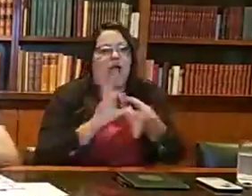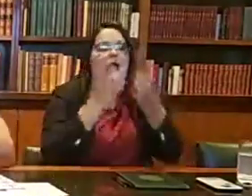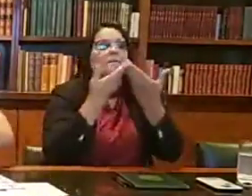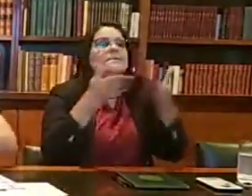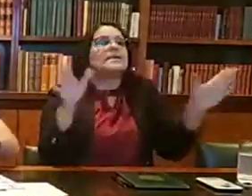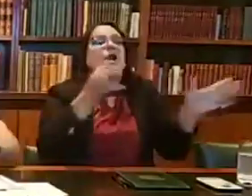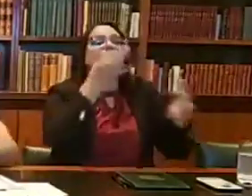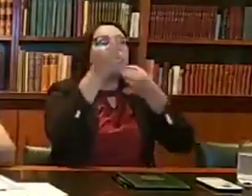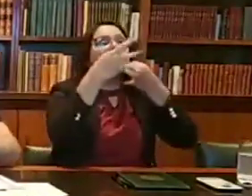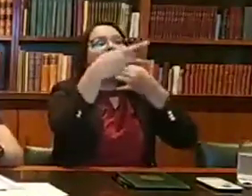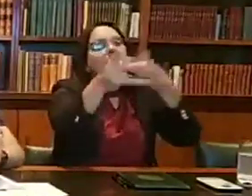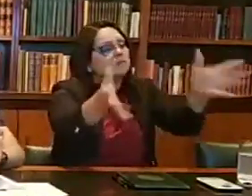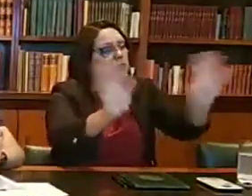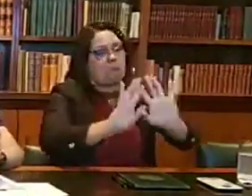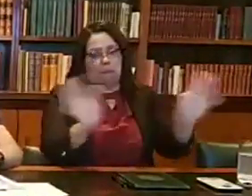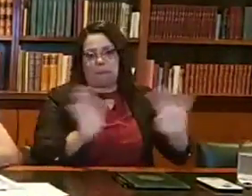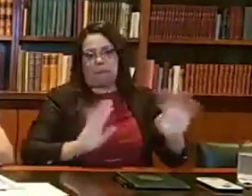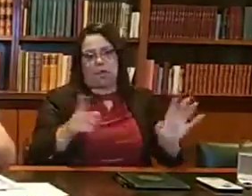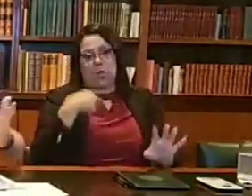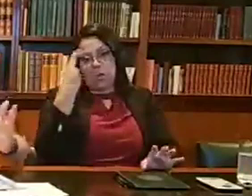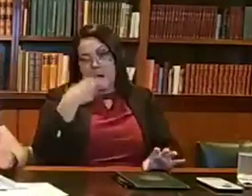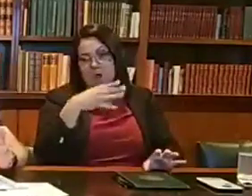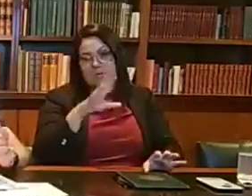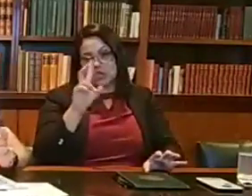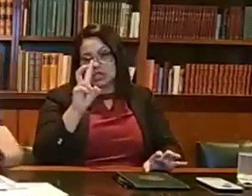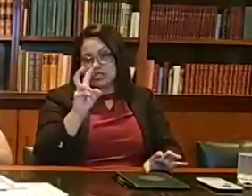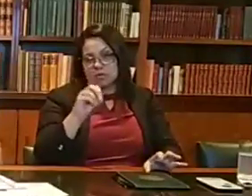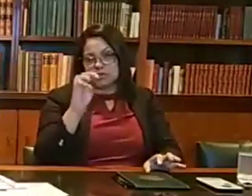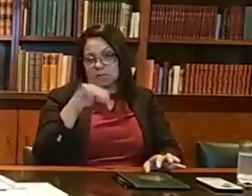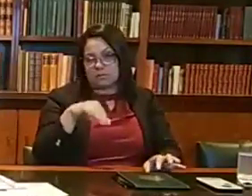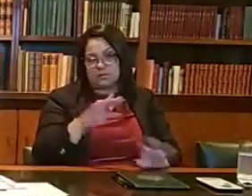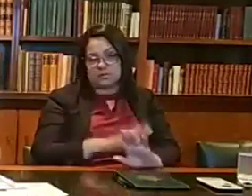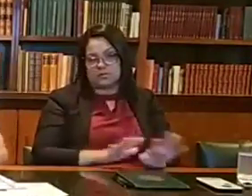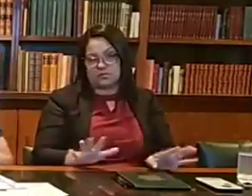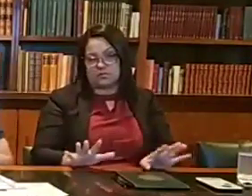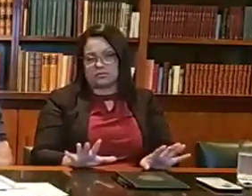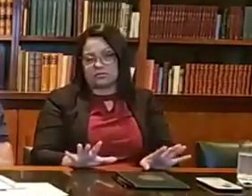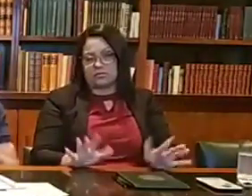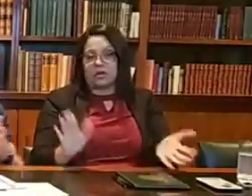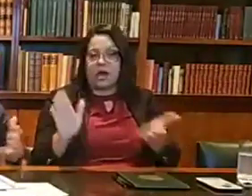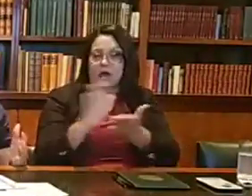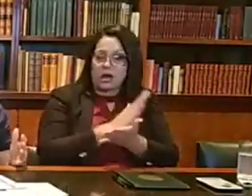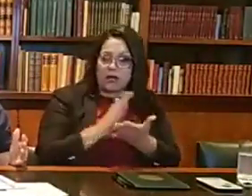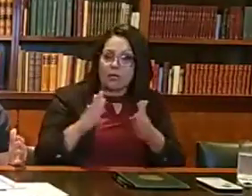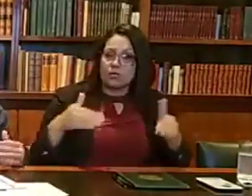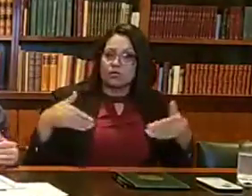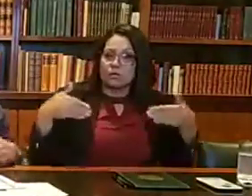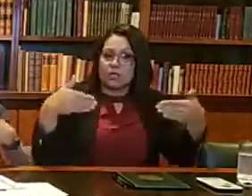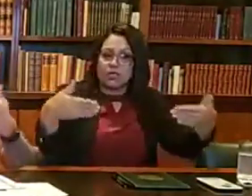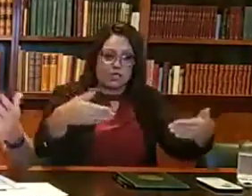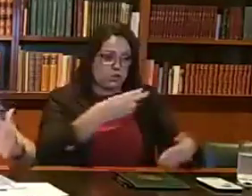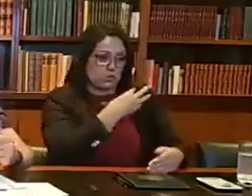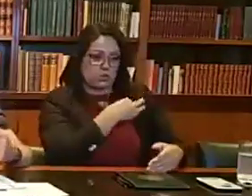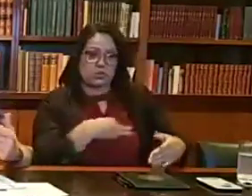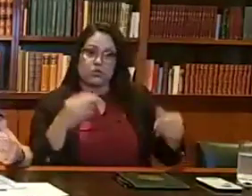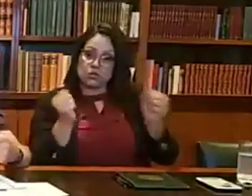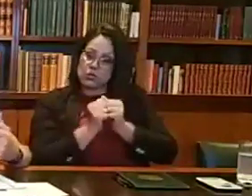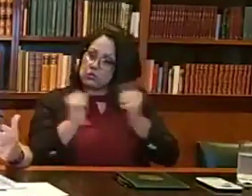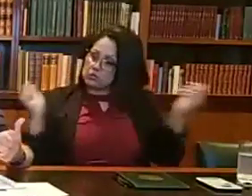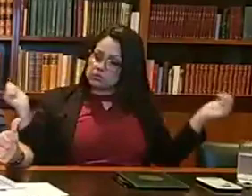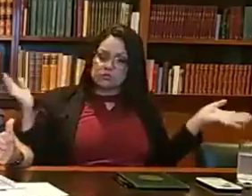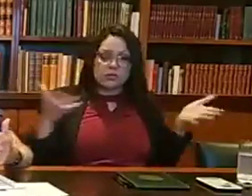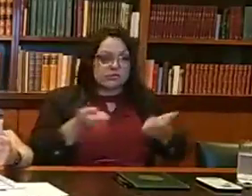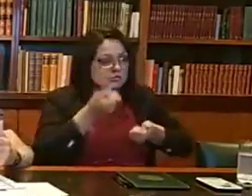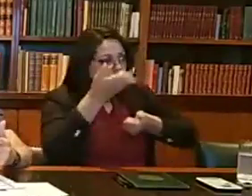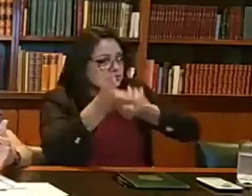palavra, porque, na verdade, não vai ser uma hora e meia, vai ser 50 minutos, onde estão indo alguns ministros estão indo comigo, para expor para a população